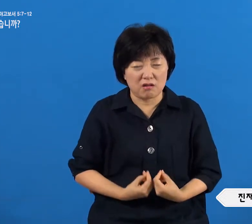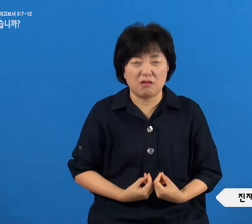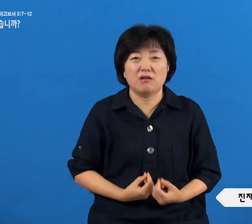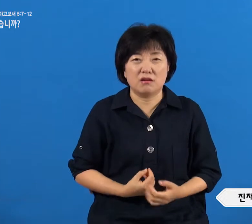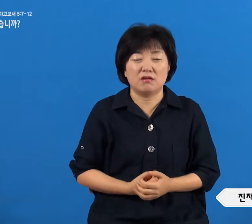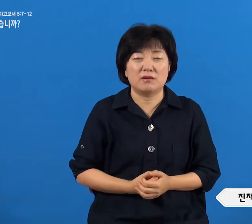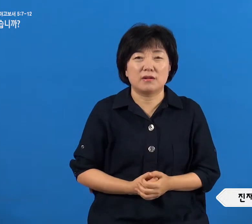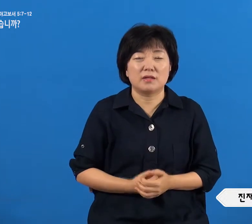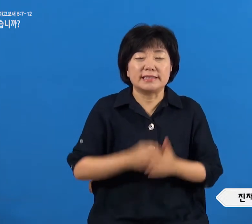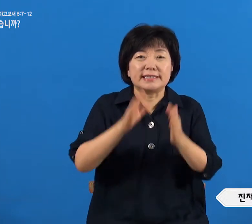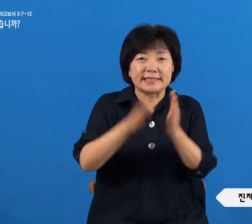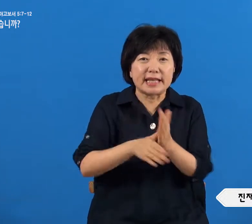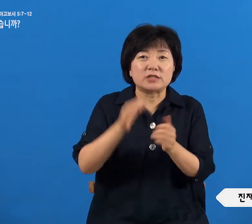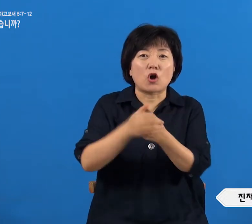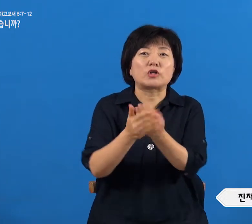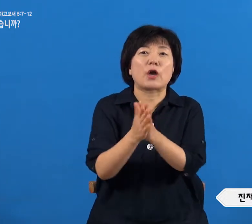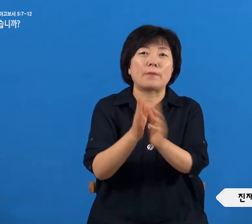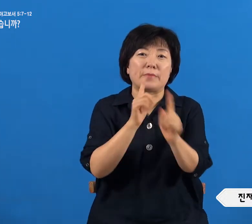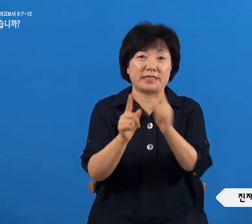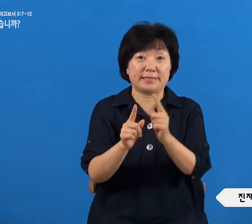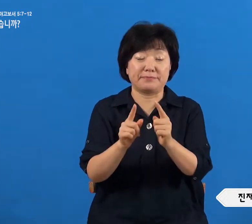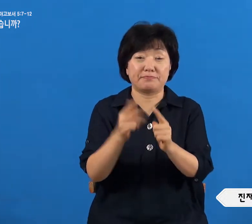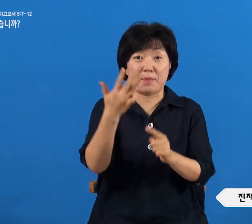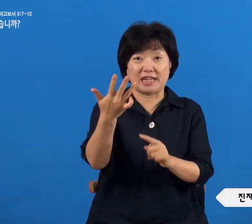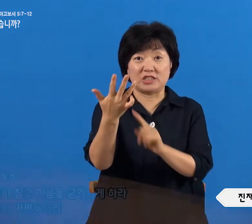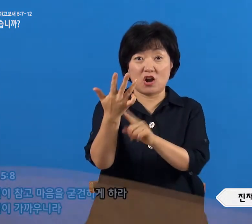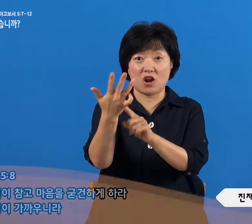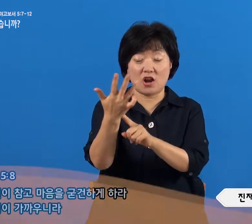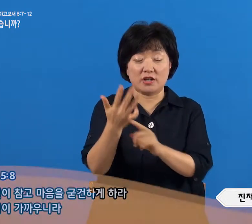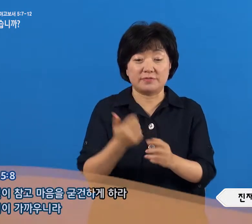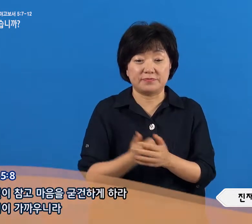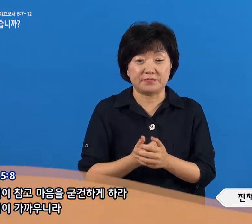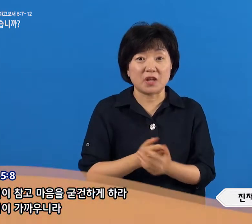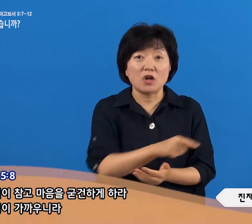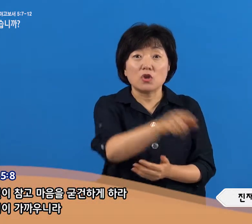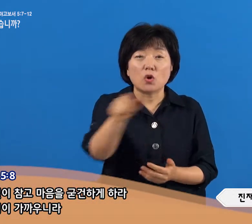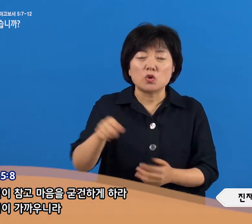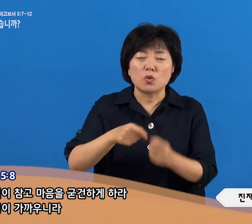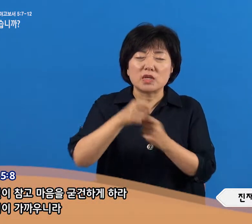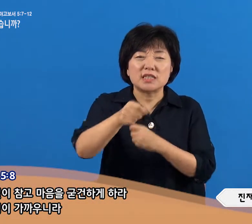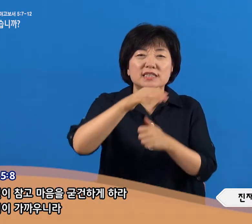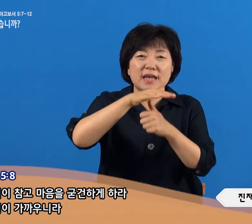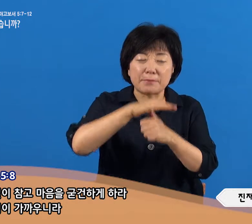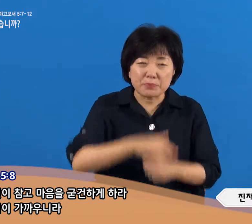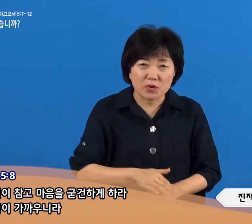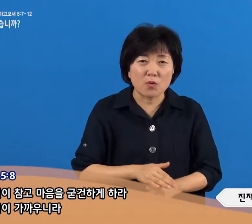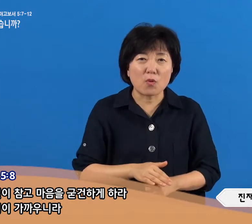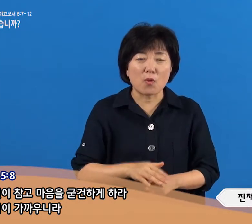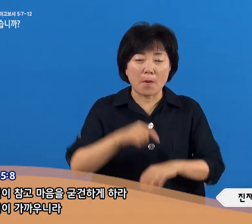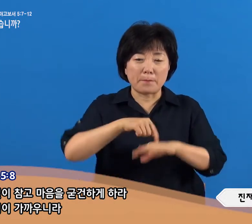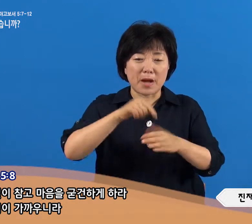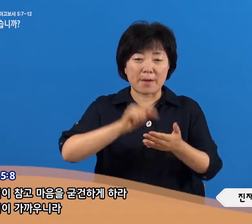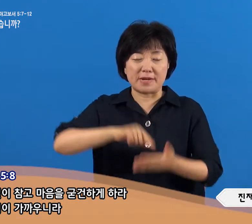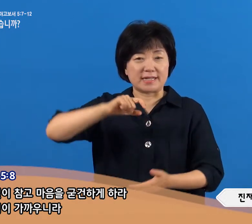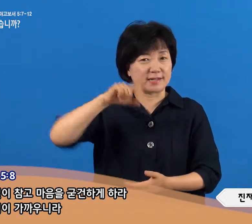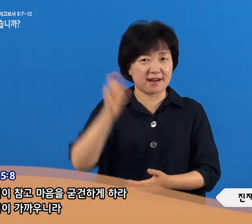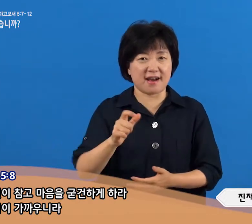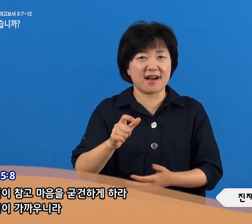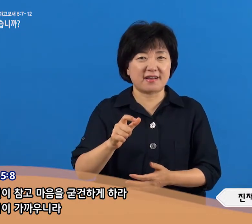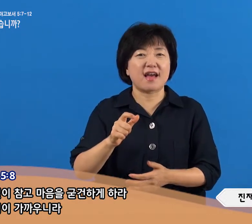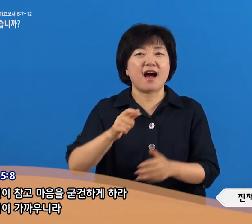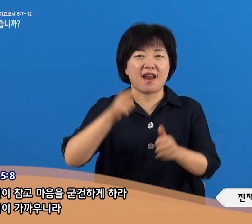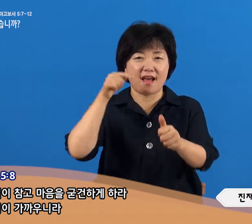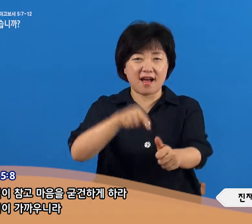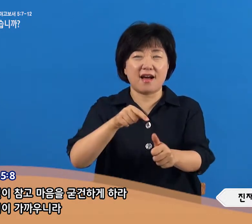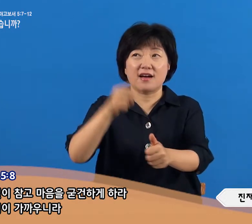그때 성경은 우리에게 말씀합니다. 8절 말씀 보십시오. 너희도 길이 참고 마음을 굳건하게 하라.